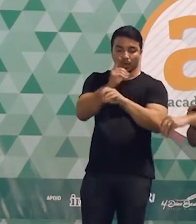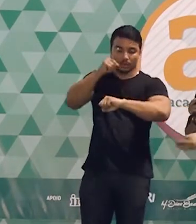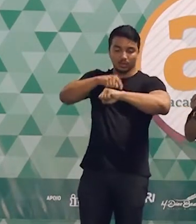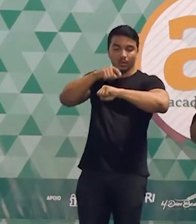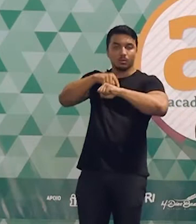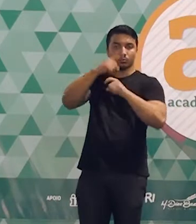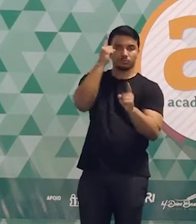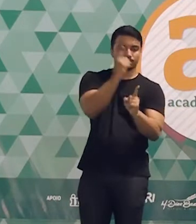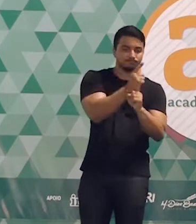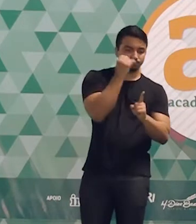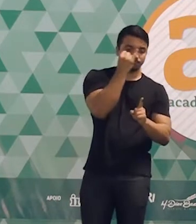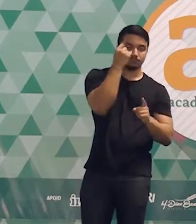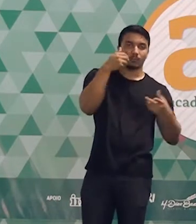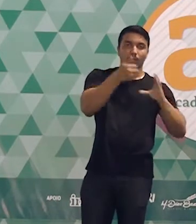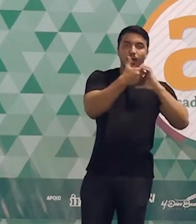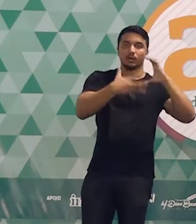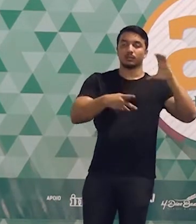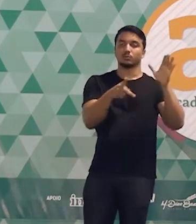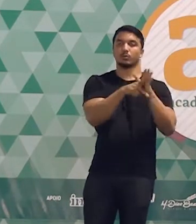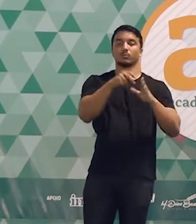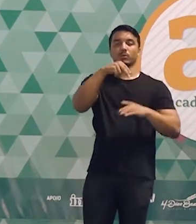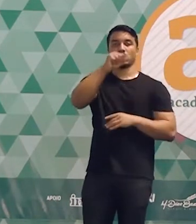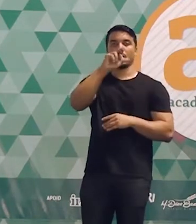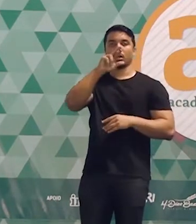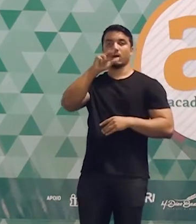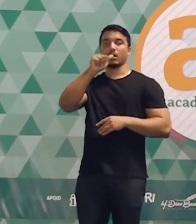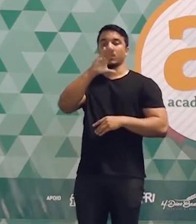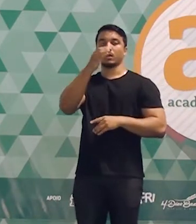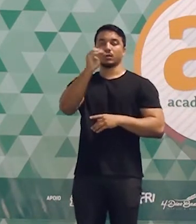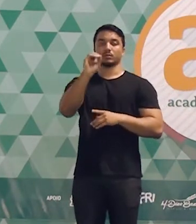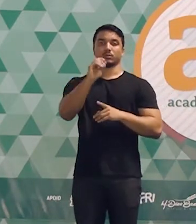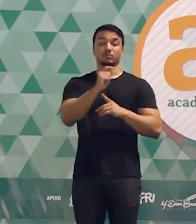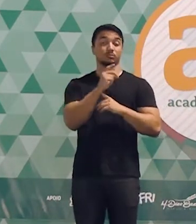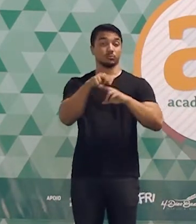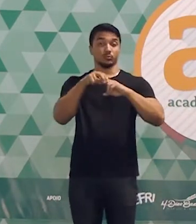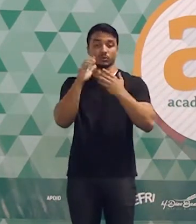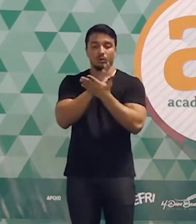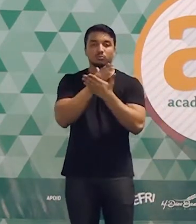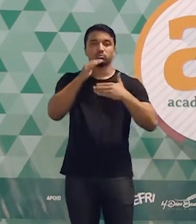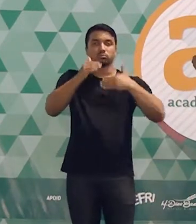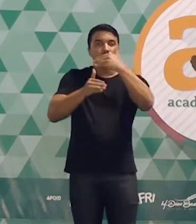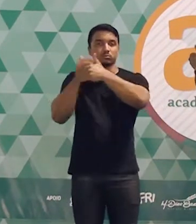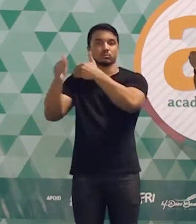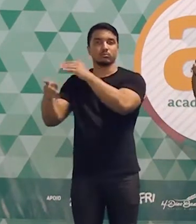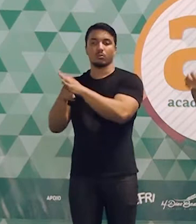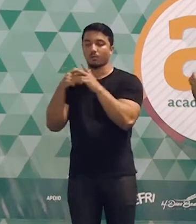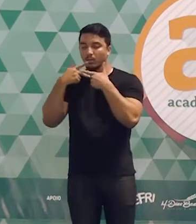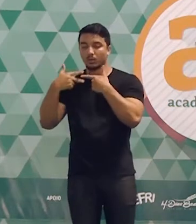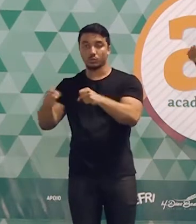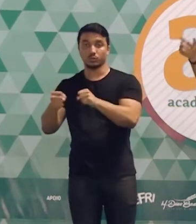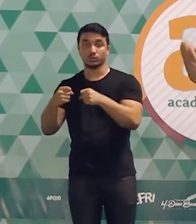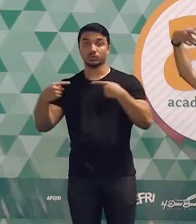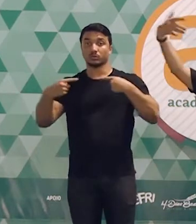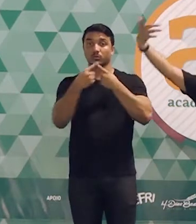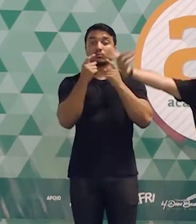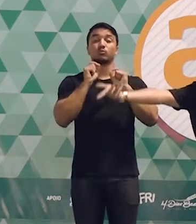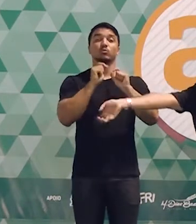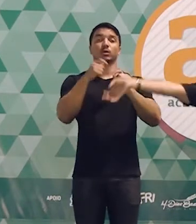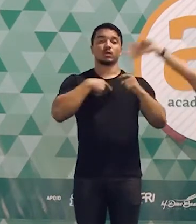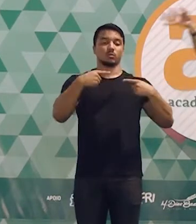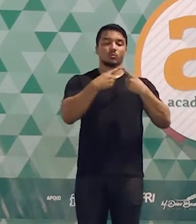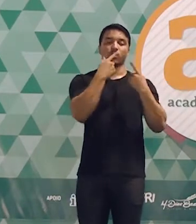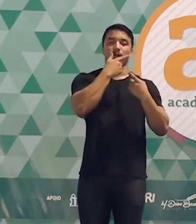tempo é muito mais característico da narração. Então existem sequências linguísticas que mostram que o texto